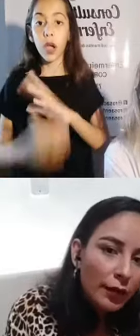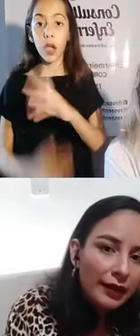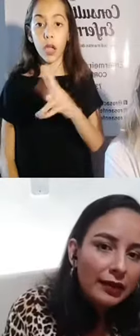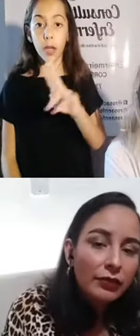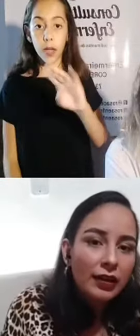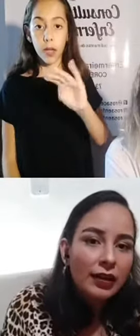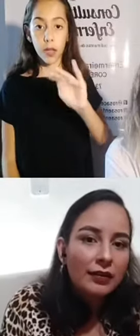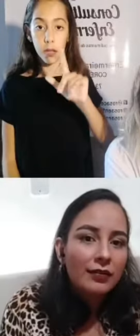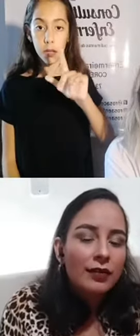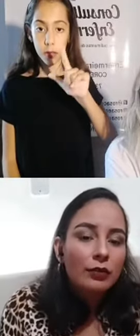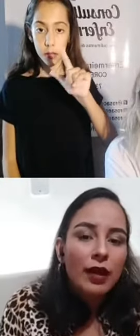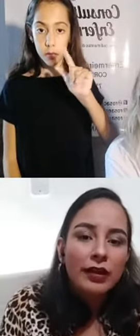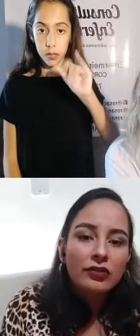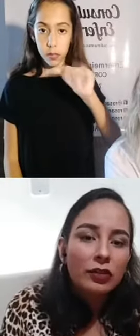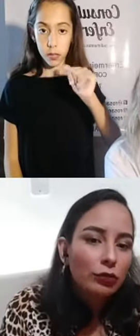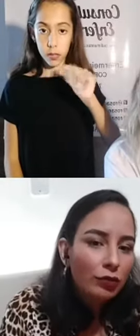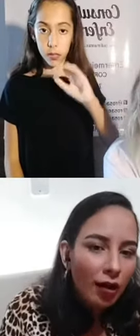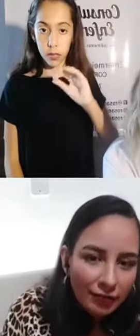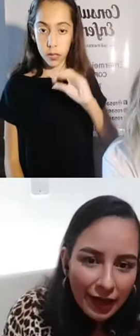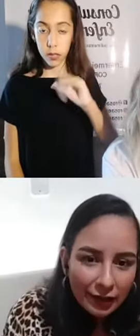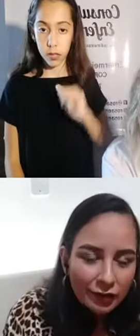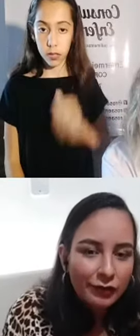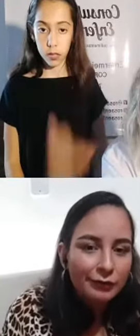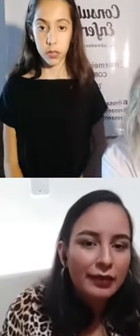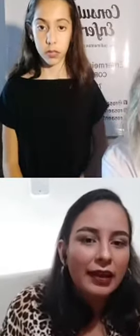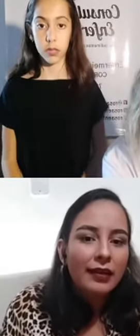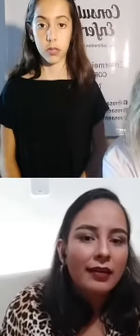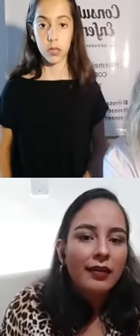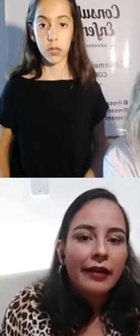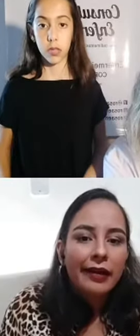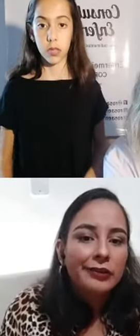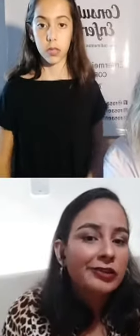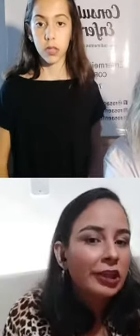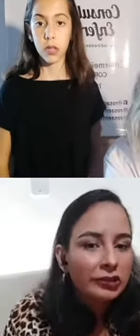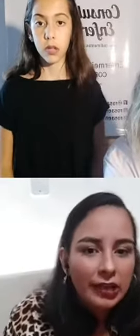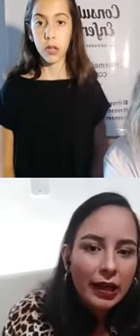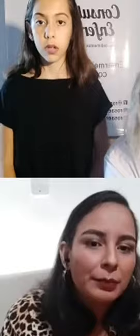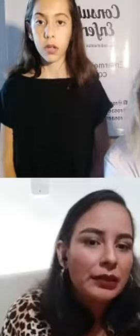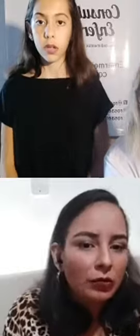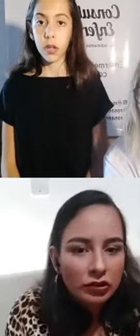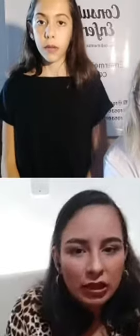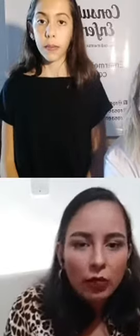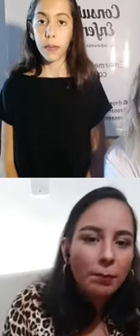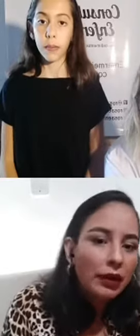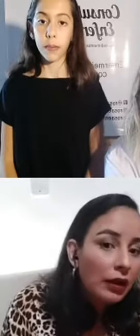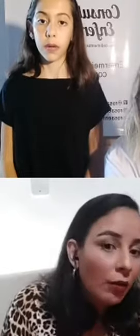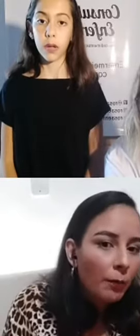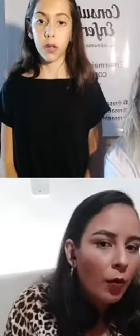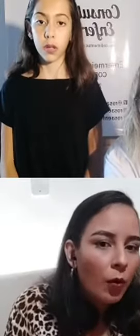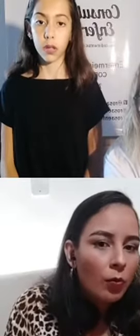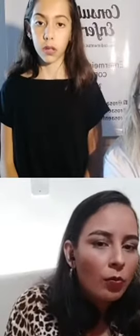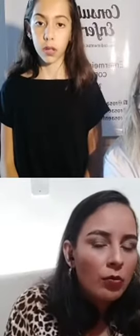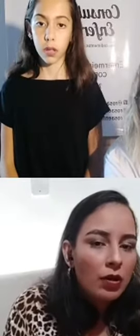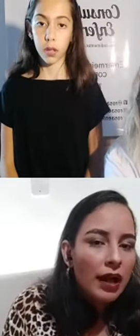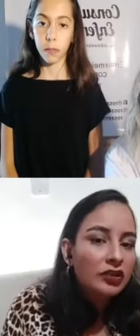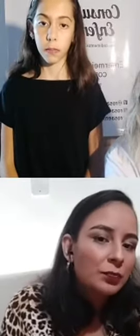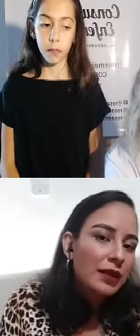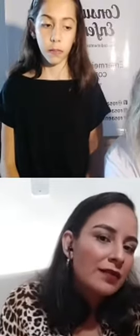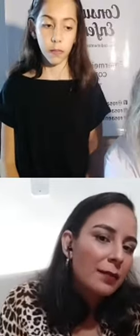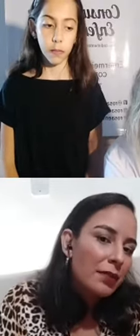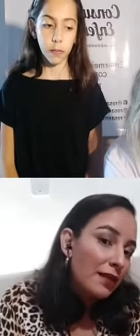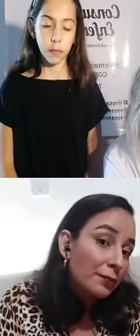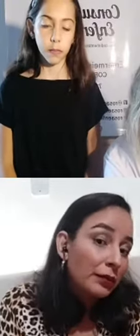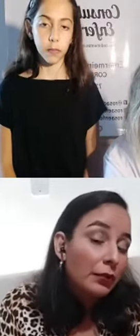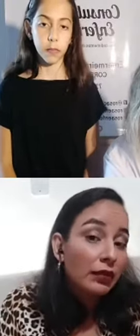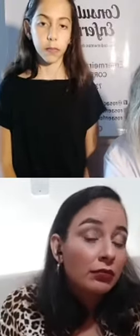como é Canavieiras, numa região do Nordeste, né? Distante da capital, que já complica um pouco, a gente